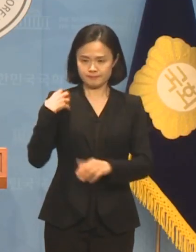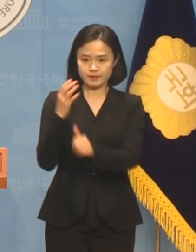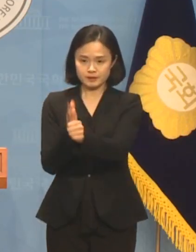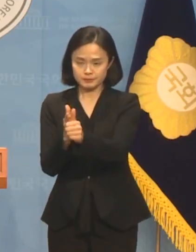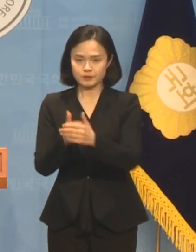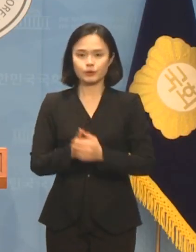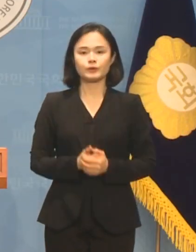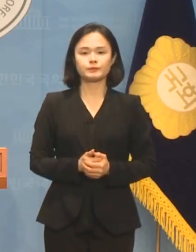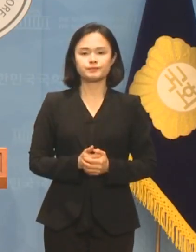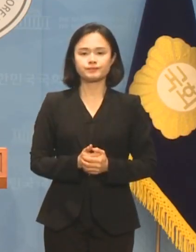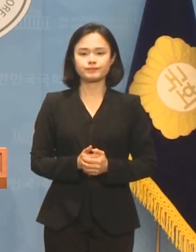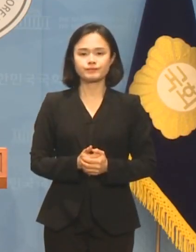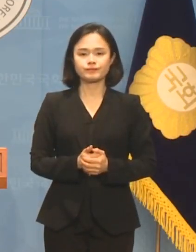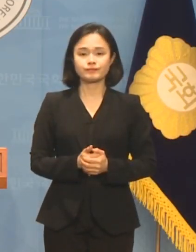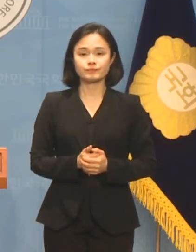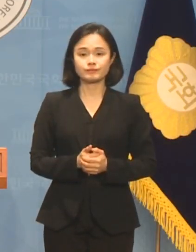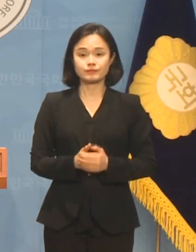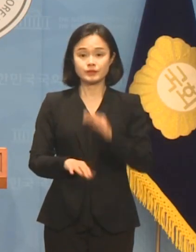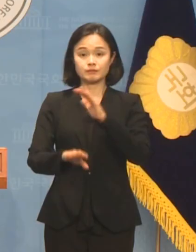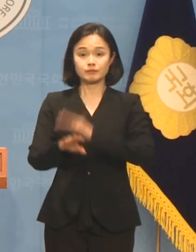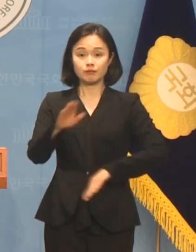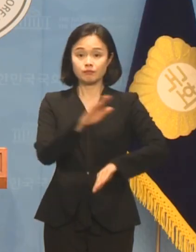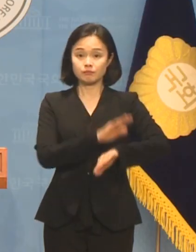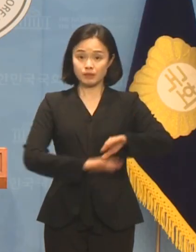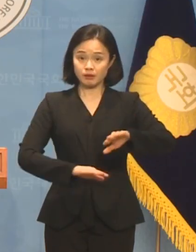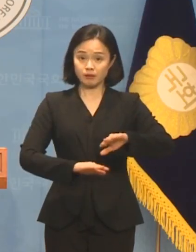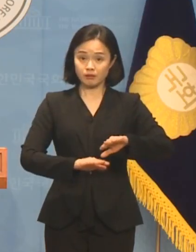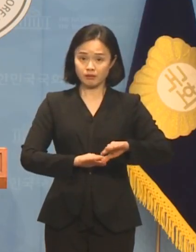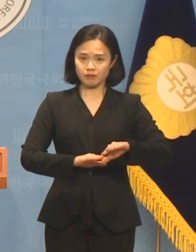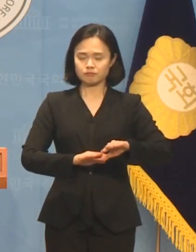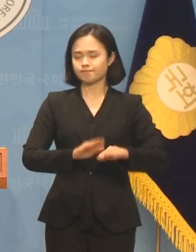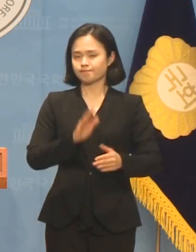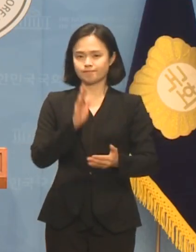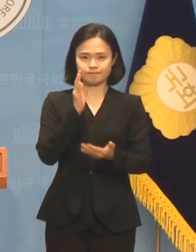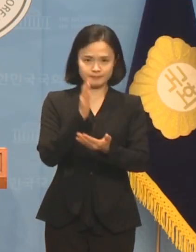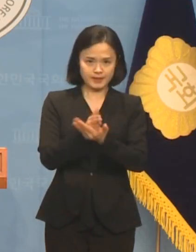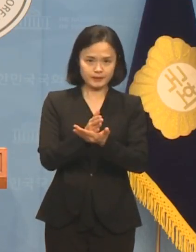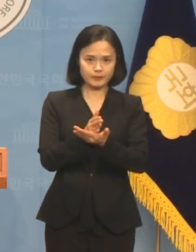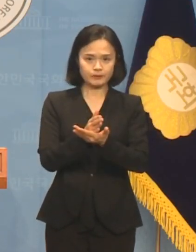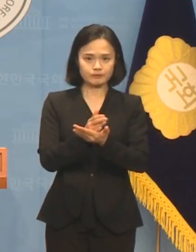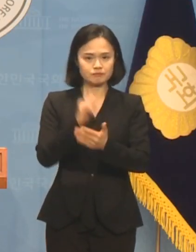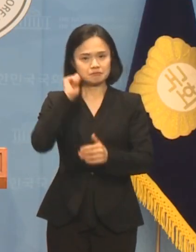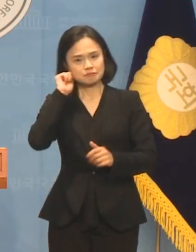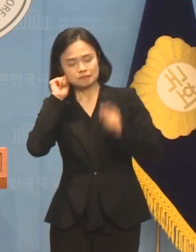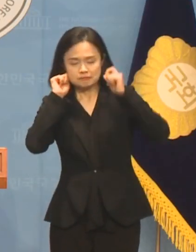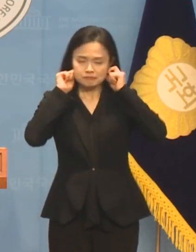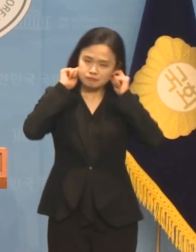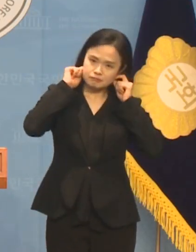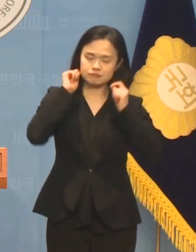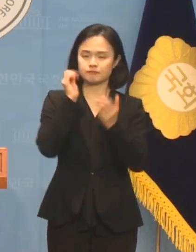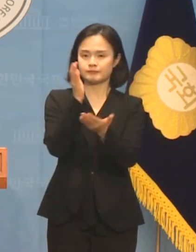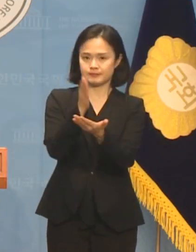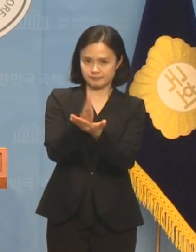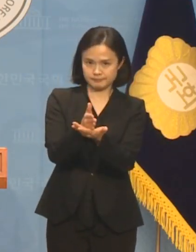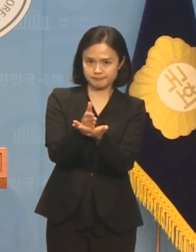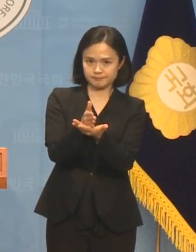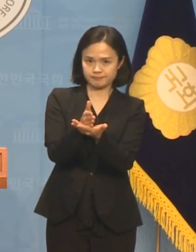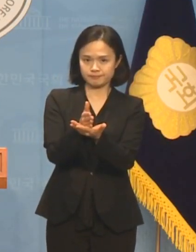편향된 정파적 입장이나 단기적으로 요동치는 여론에는 휘말리지 말아 주십시오.